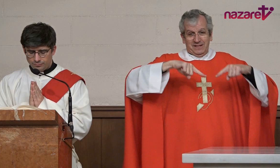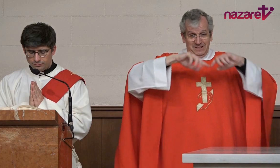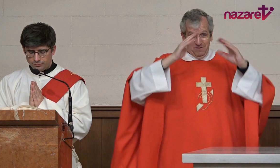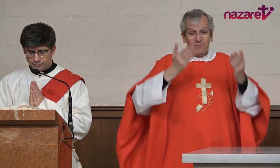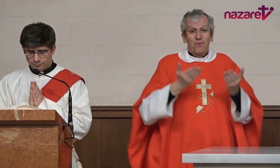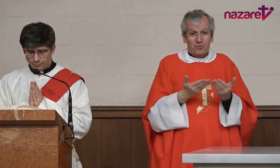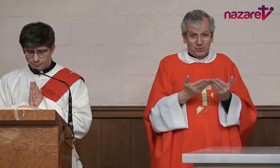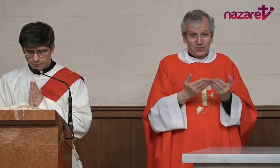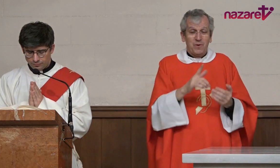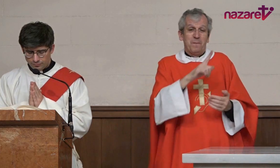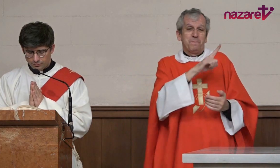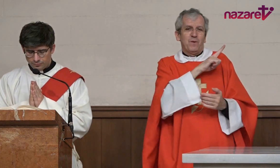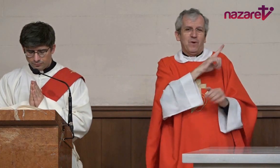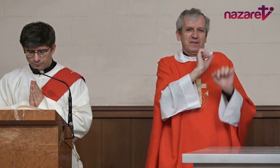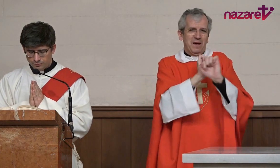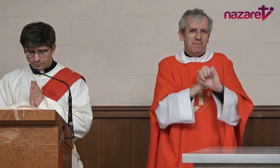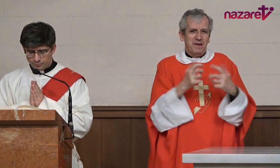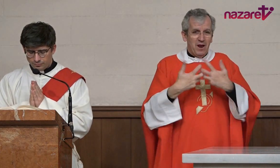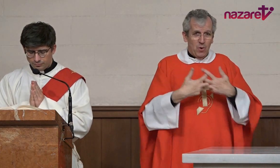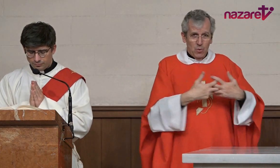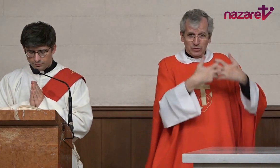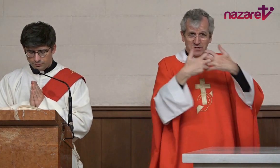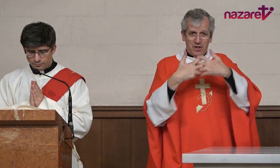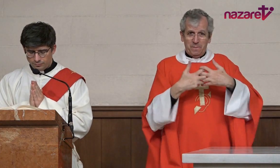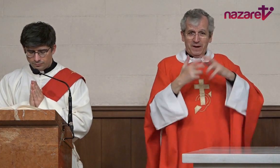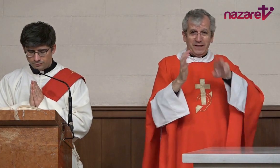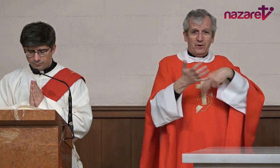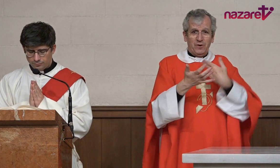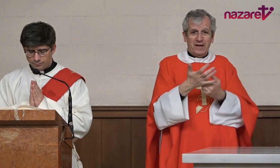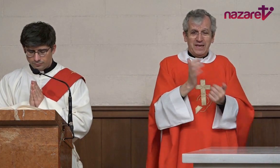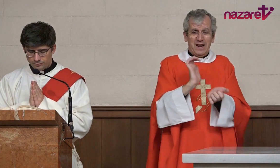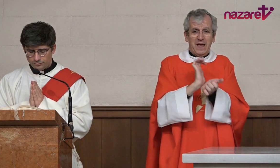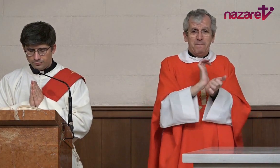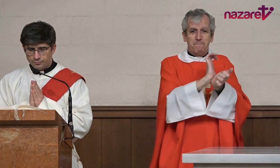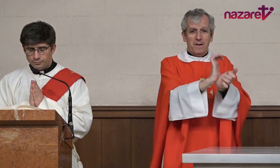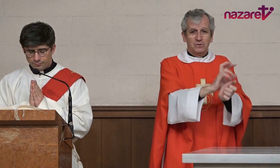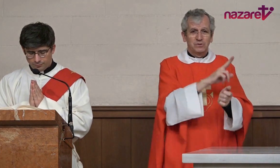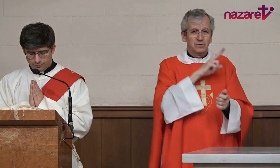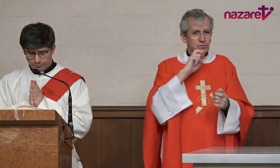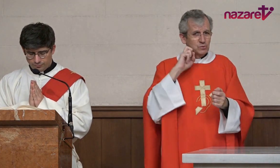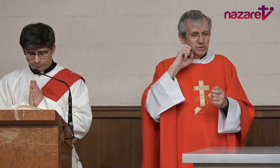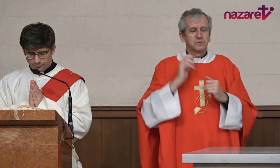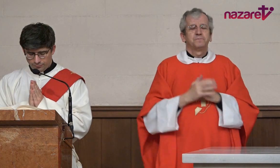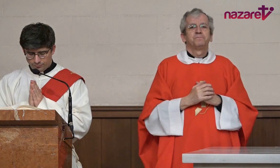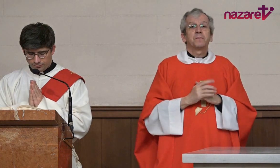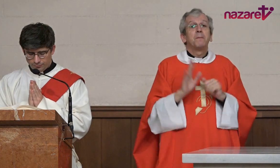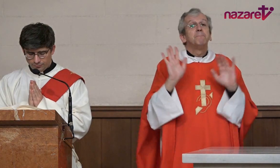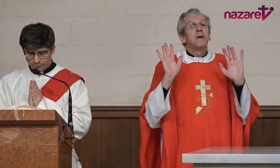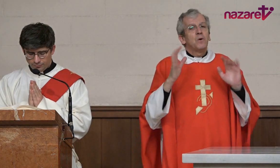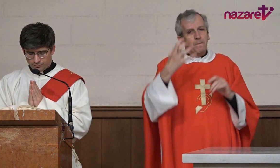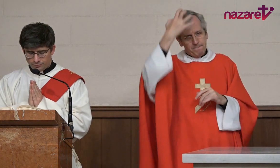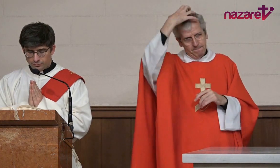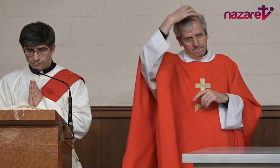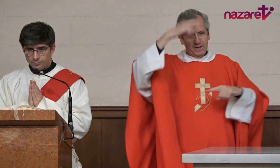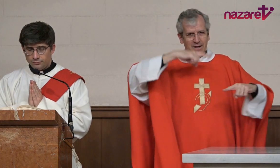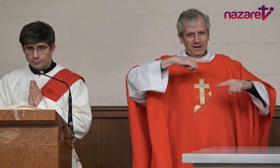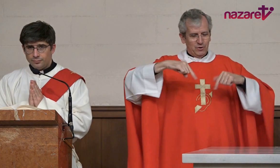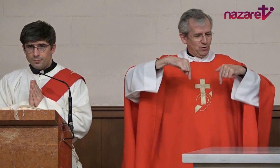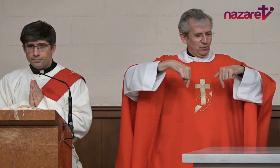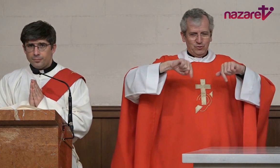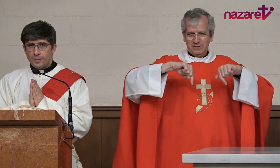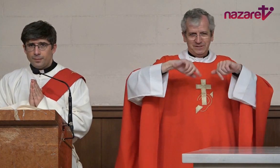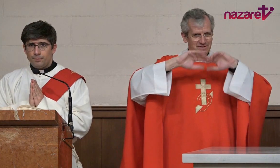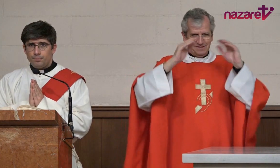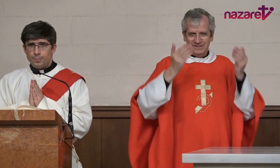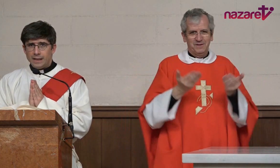mi guardia habría luchado para que no cayera en manos de los judíos. Pero mi reino no es de